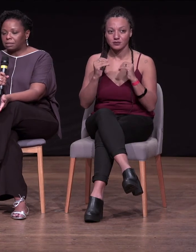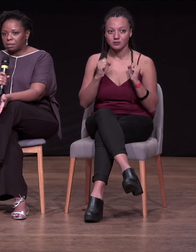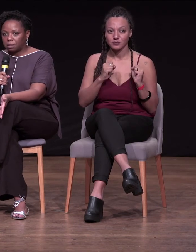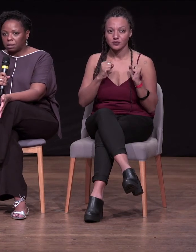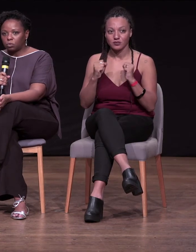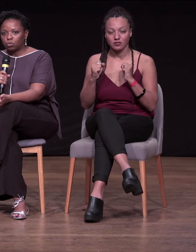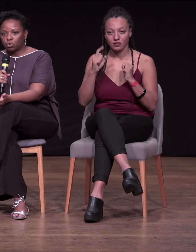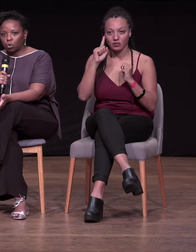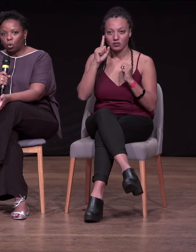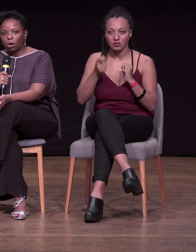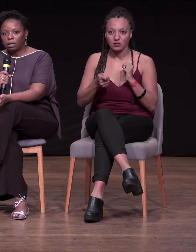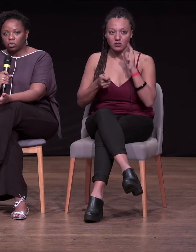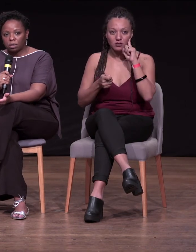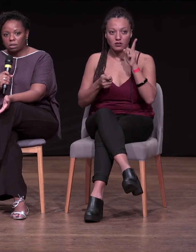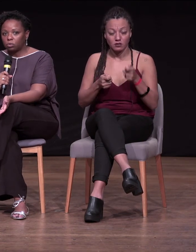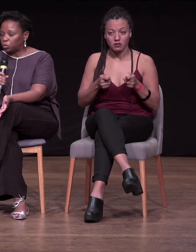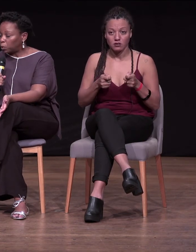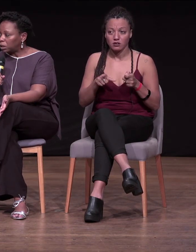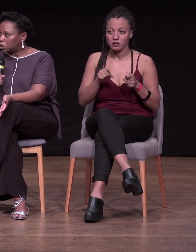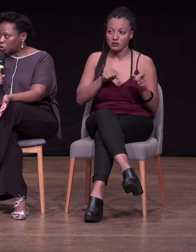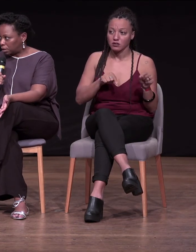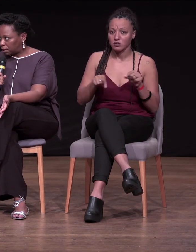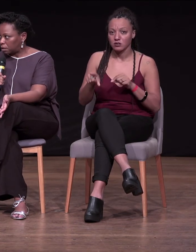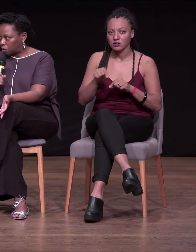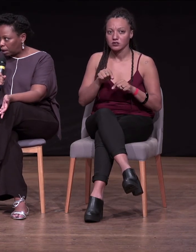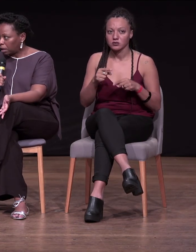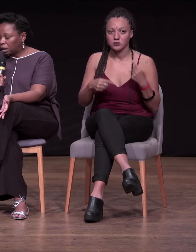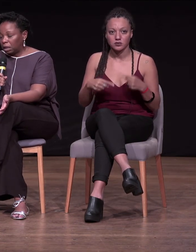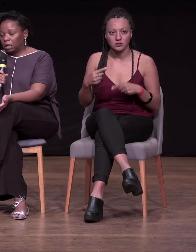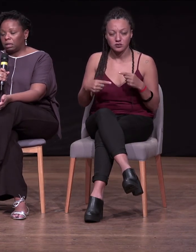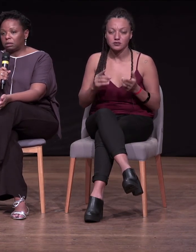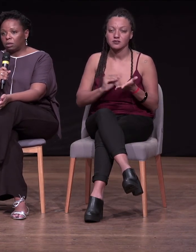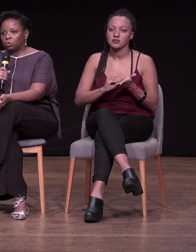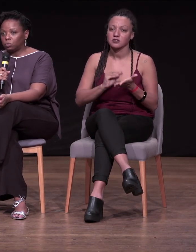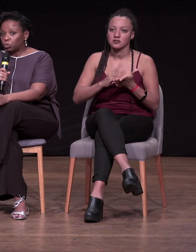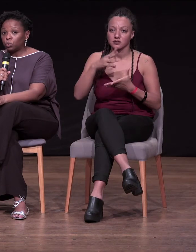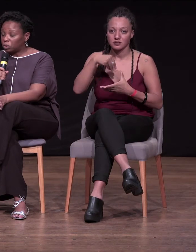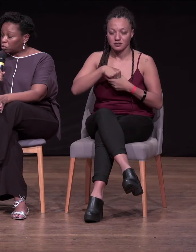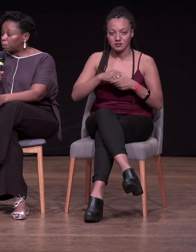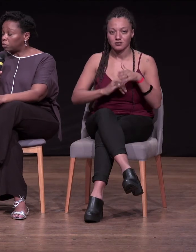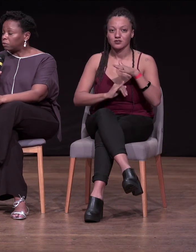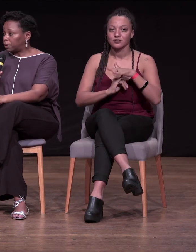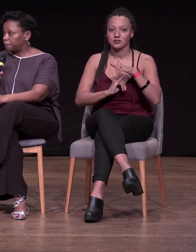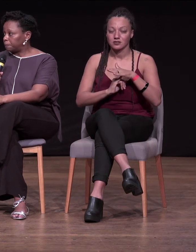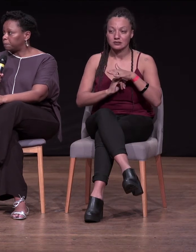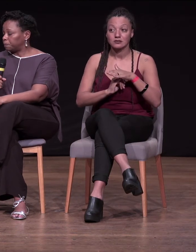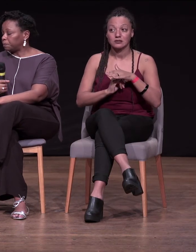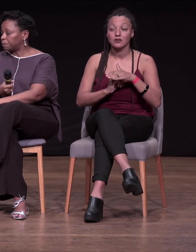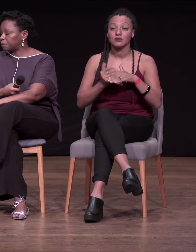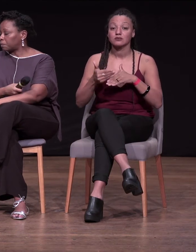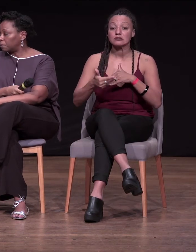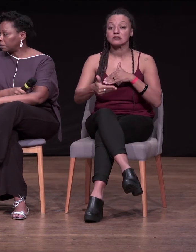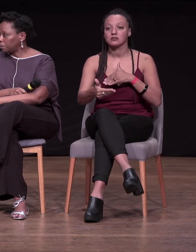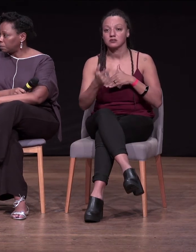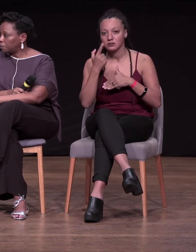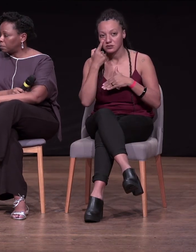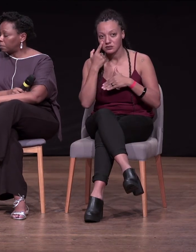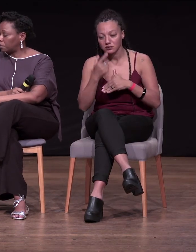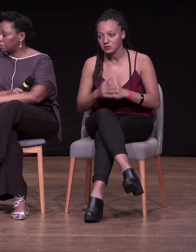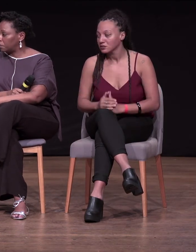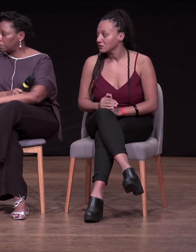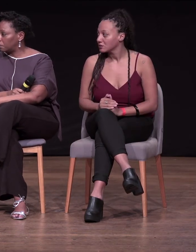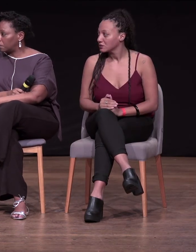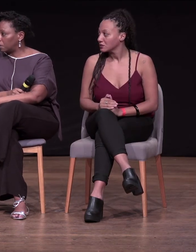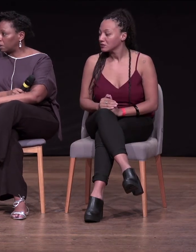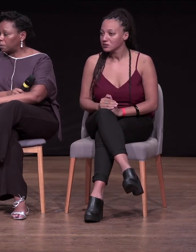de decisão, de escolha, de desenho de políticas, não é? Então, tudo isso está por vir. A gente vai